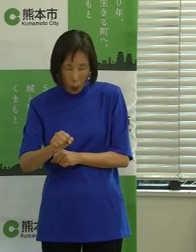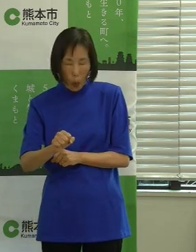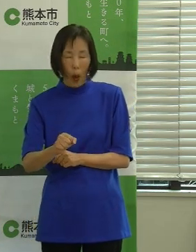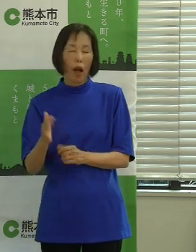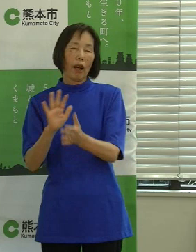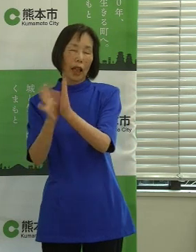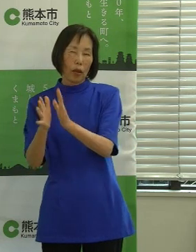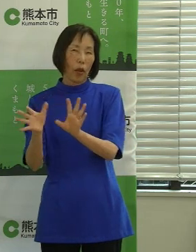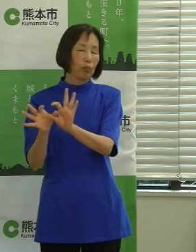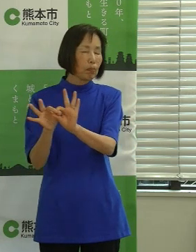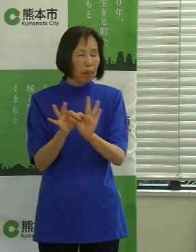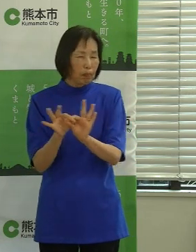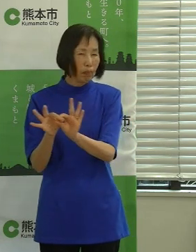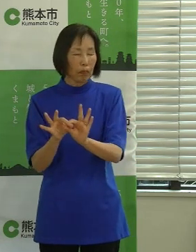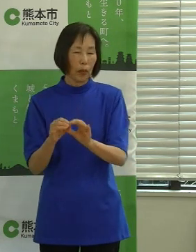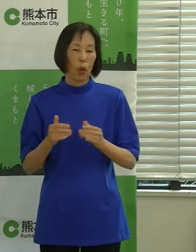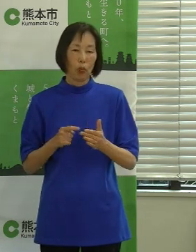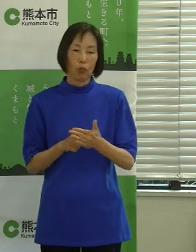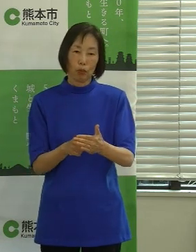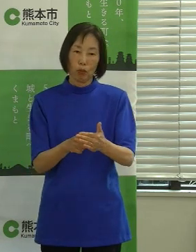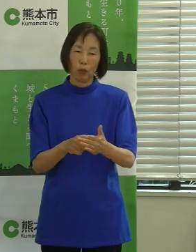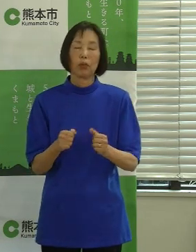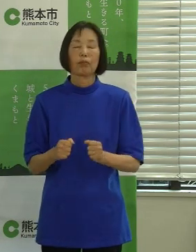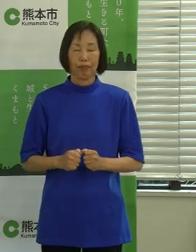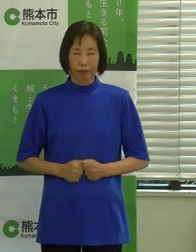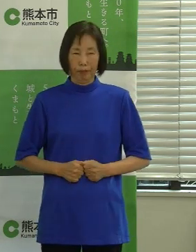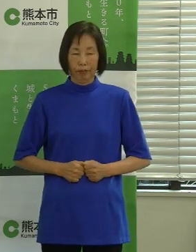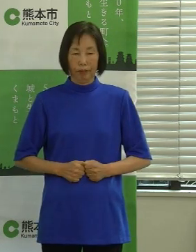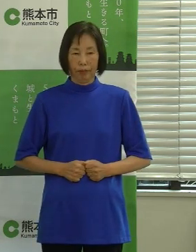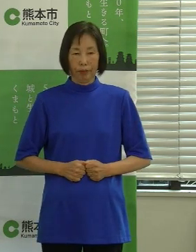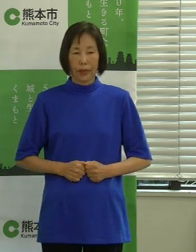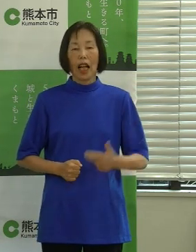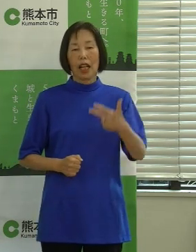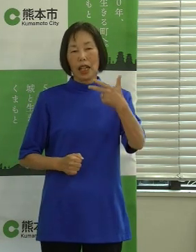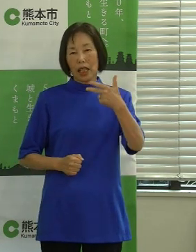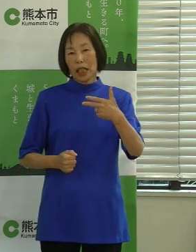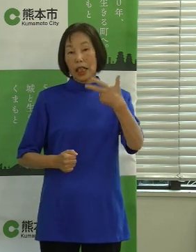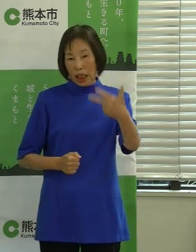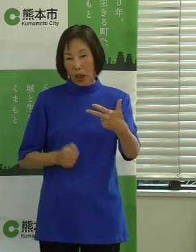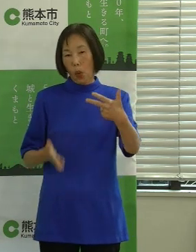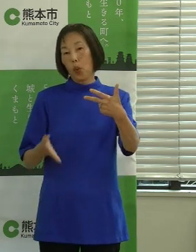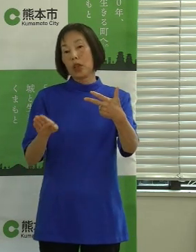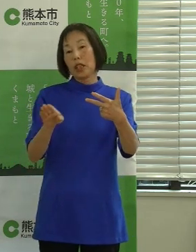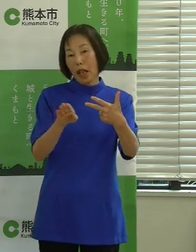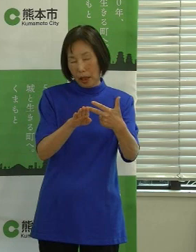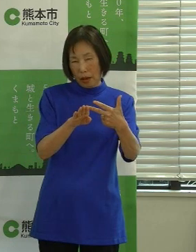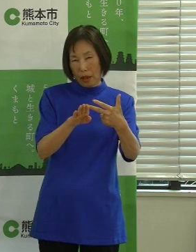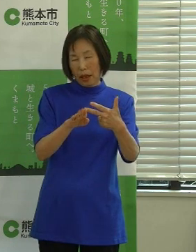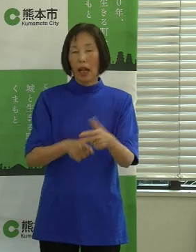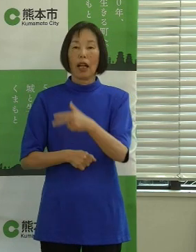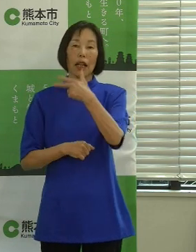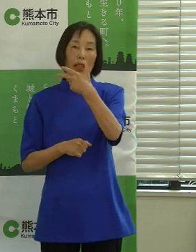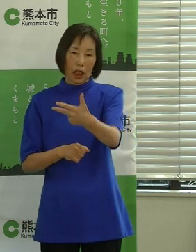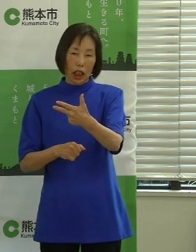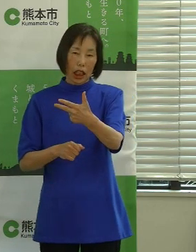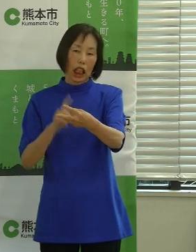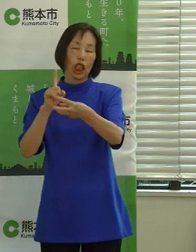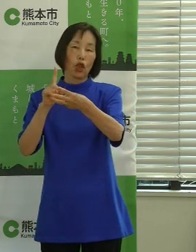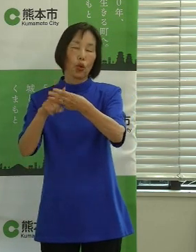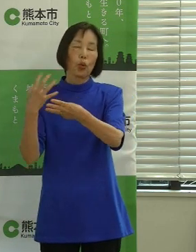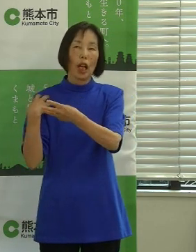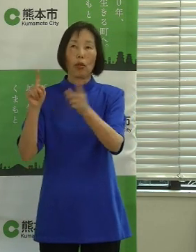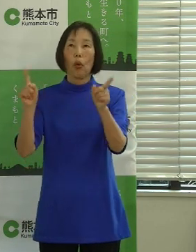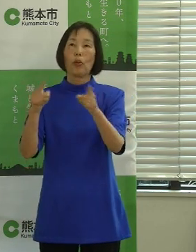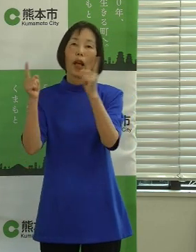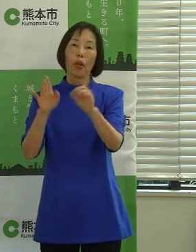。次に私有施設および市主催イベントの再開